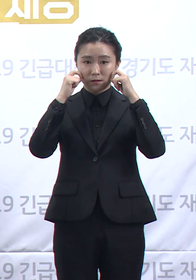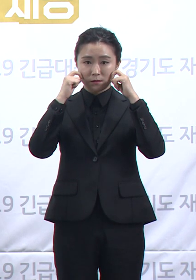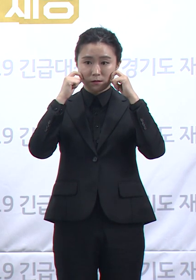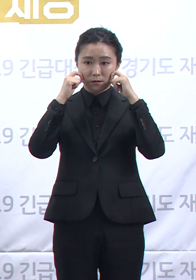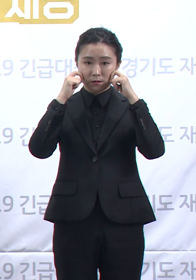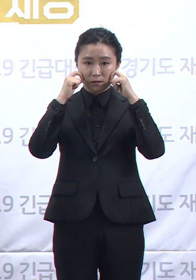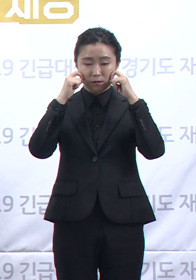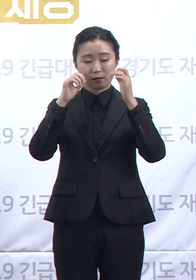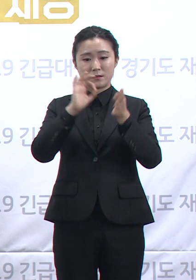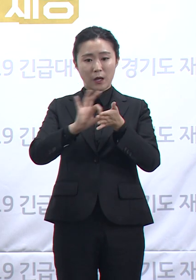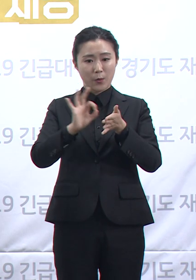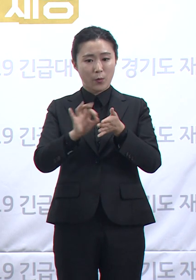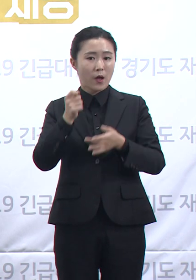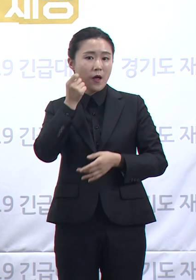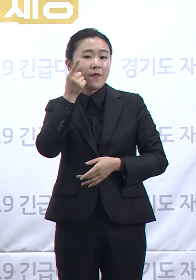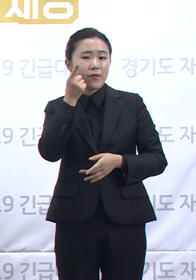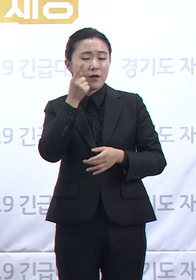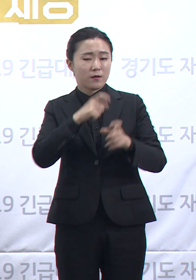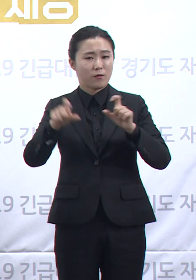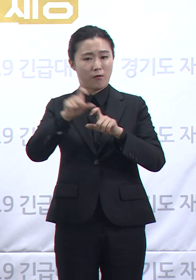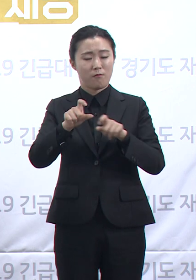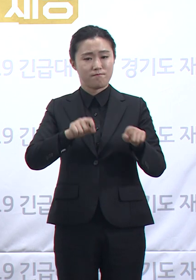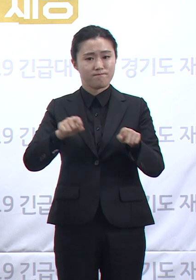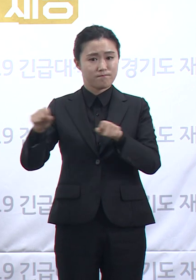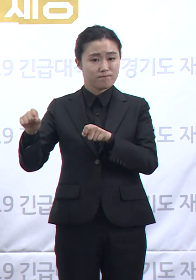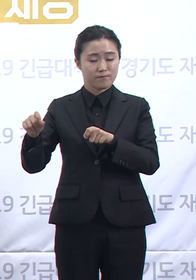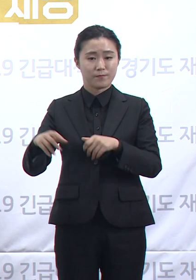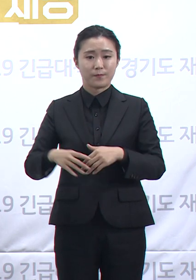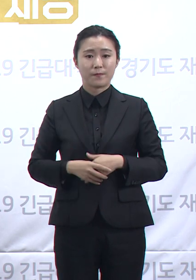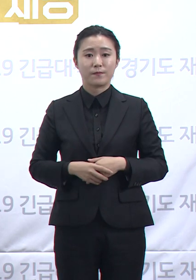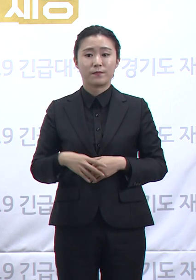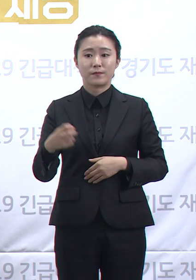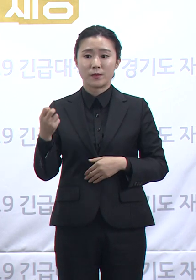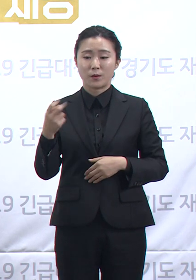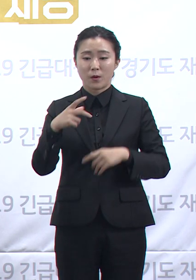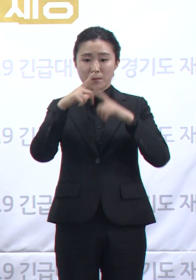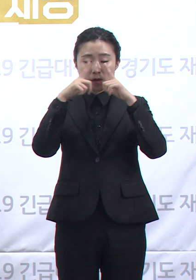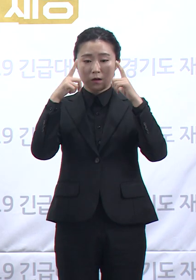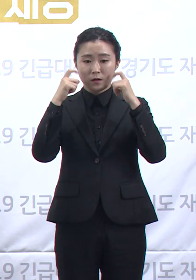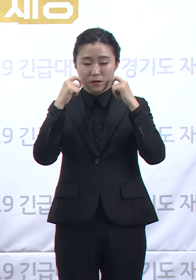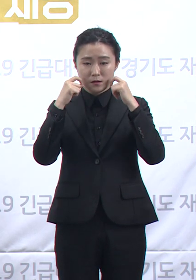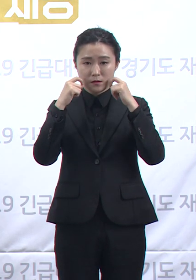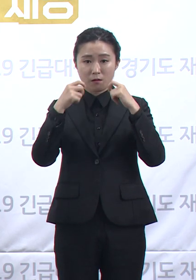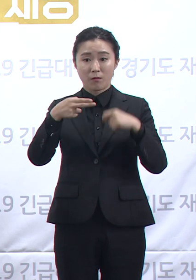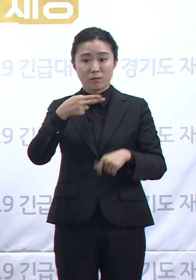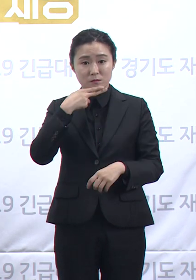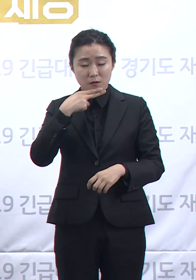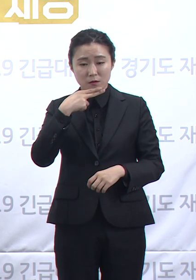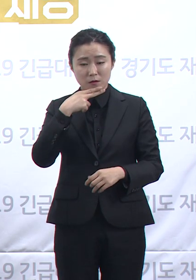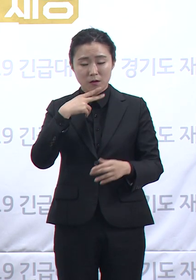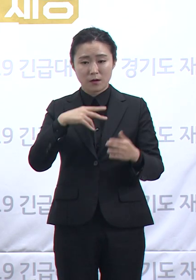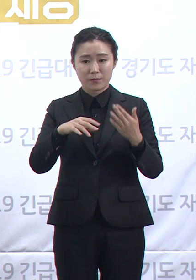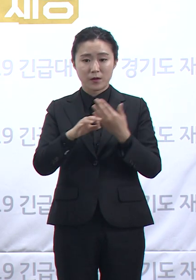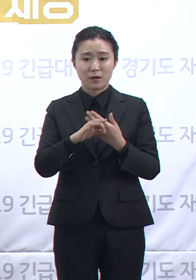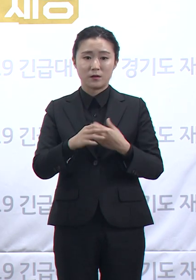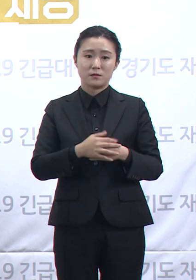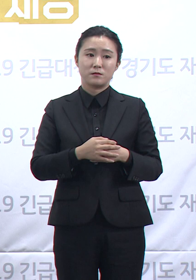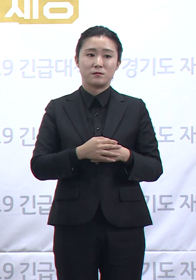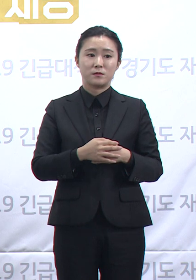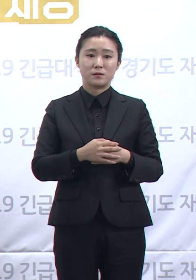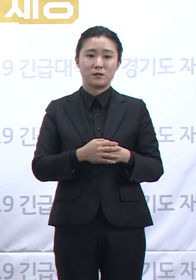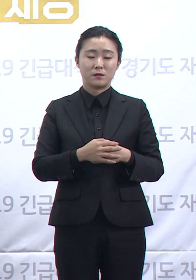한달 연장하기로 결정하였으며, 이에 따라 마스크 미착용자에 대한 과태료는 다음 달